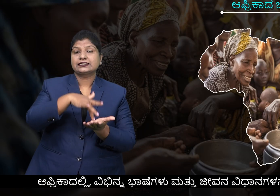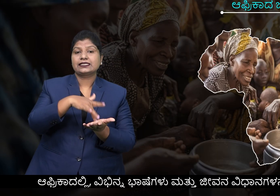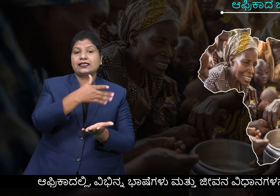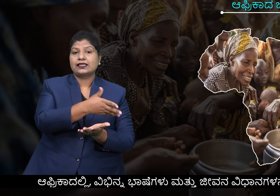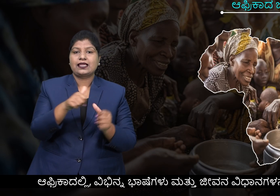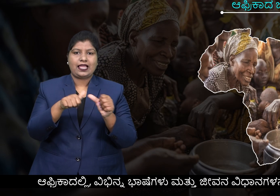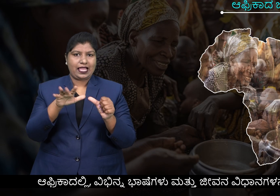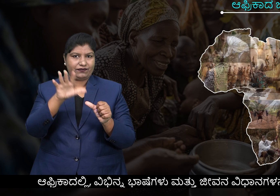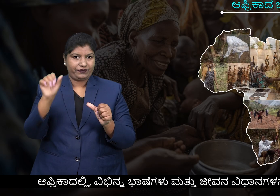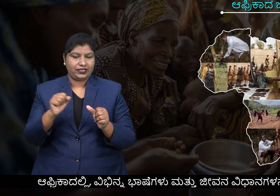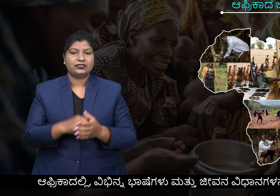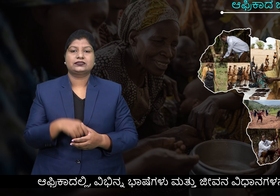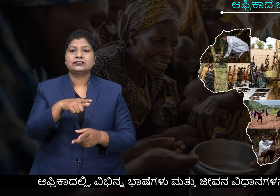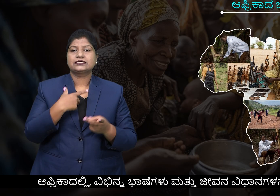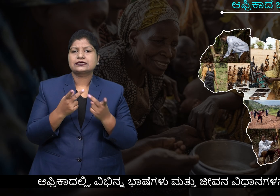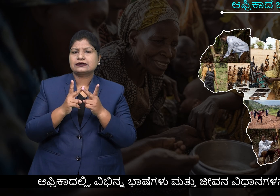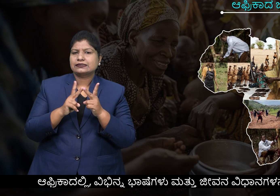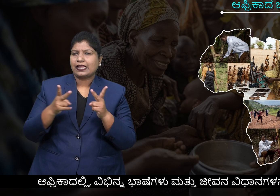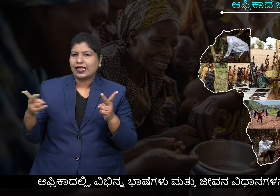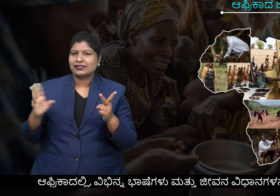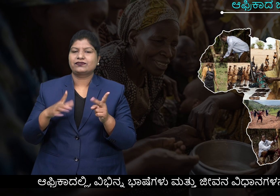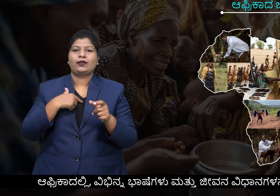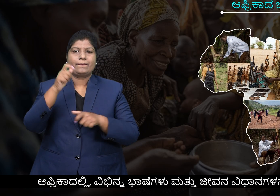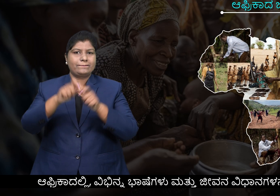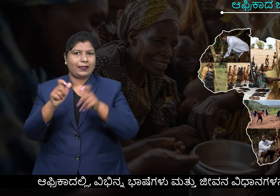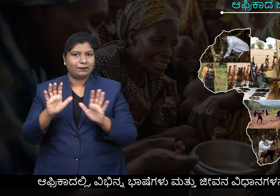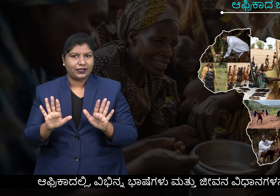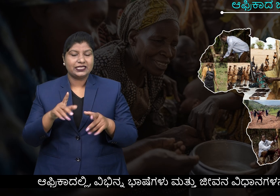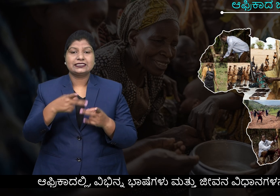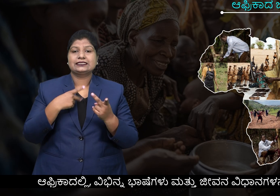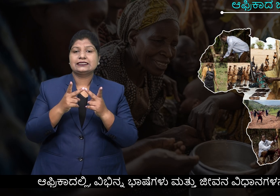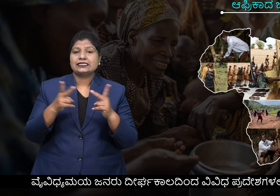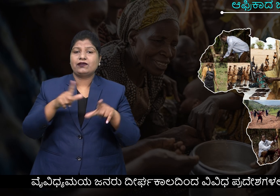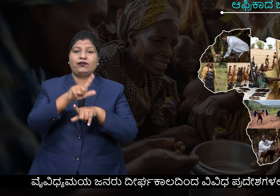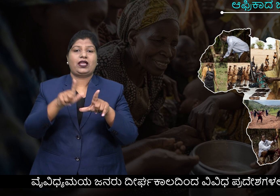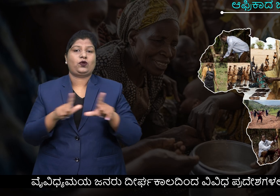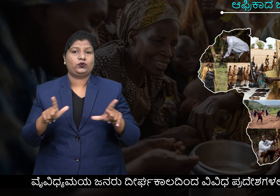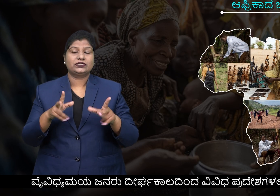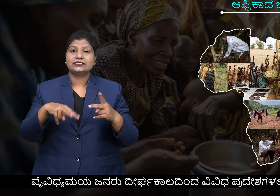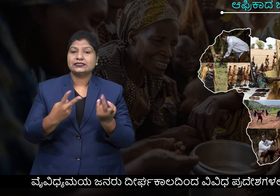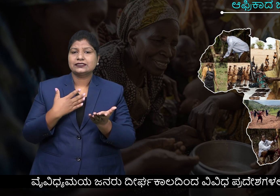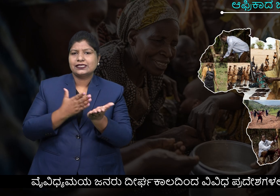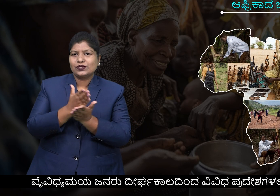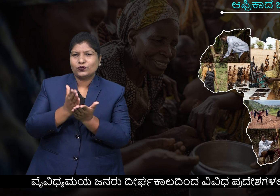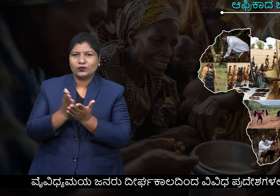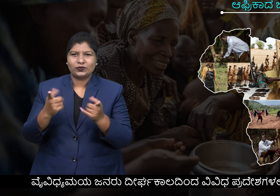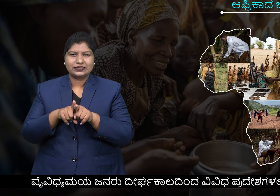ಆಫ್ರಿಕಾದಲ್ಲಿ ವಿಭಿನ್ನ ಭಾಷೆಗಳು ಮತ್ತು ಜೀವನ ವಿಧಾನಗಳನ್ನು ಹೊಂದಿರುವ ವೈವಿಧ್ಯಮಯ